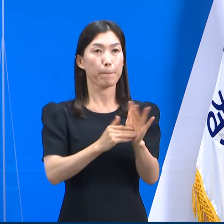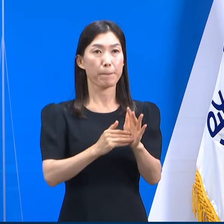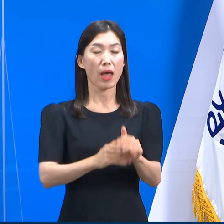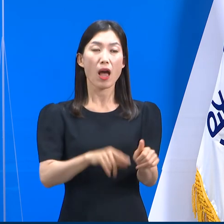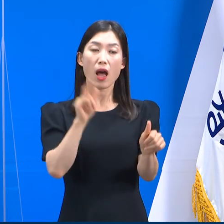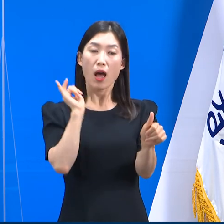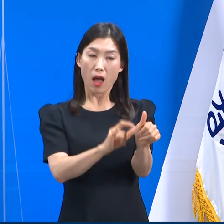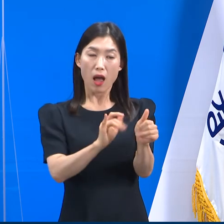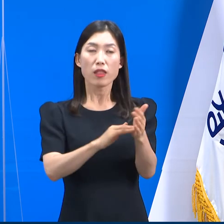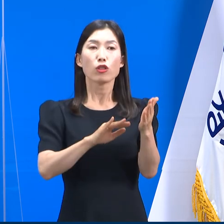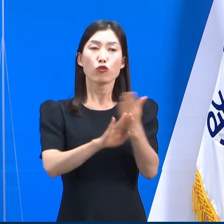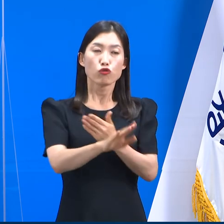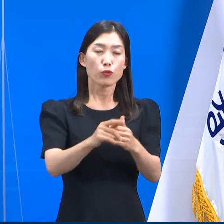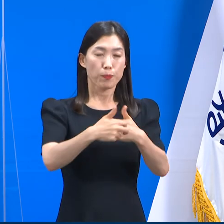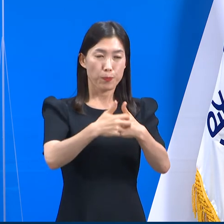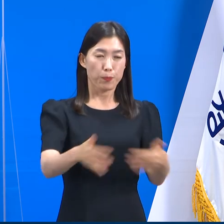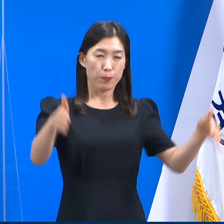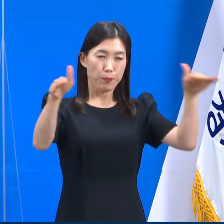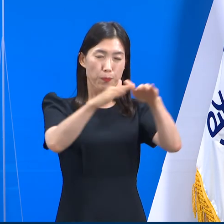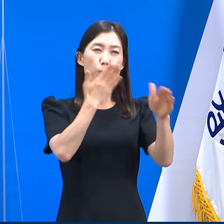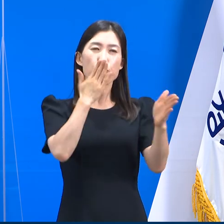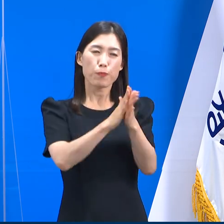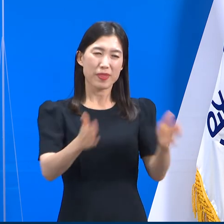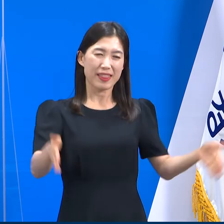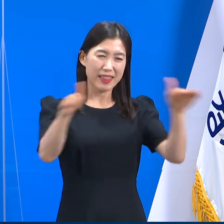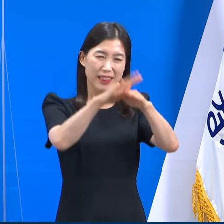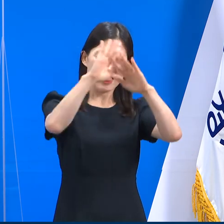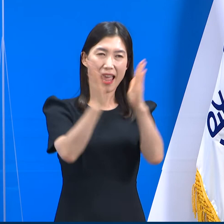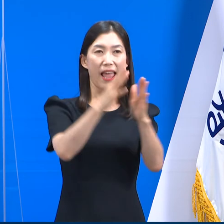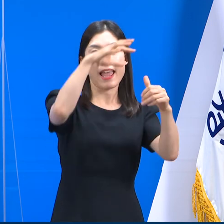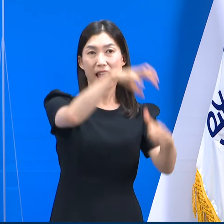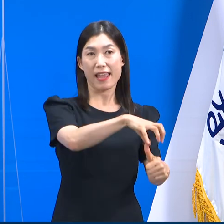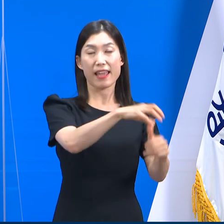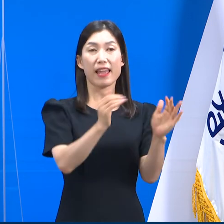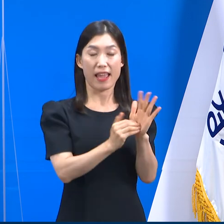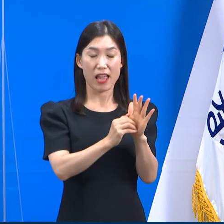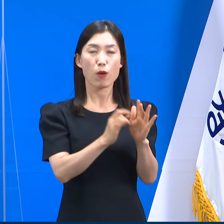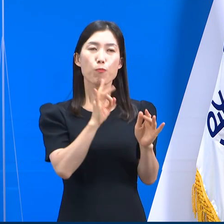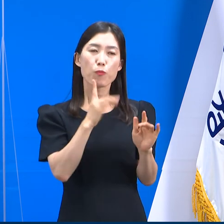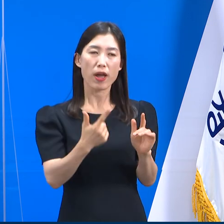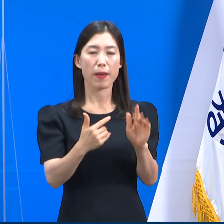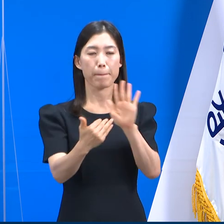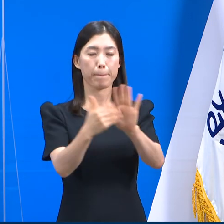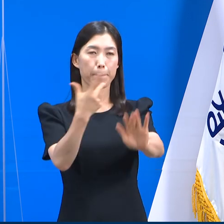발생 직후 해당 병동 전체를 코어 격리토록 조치하였습니다. 또한 백신